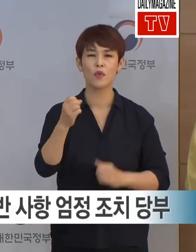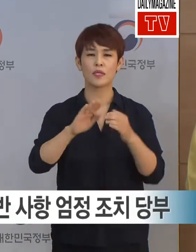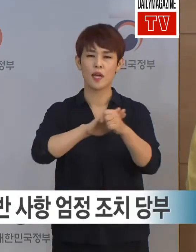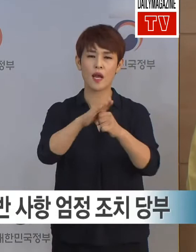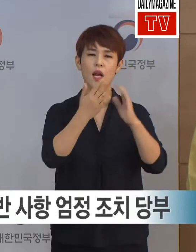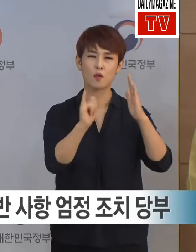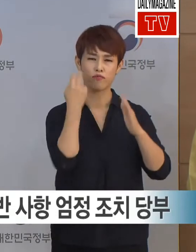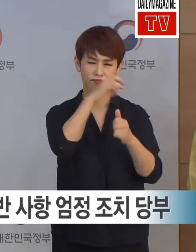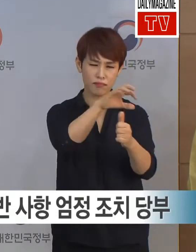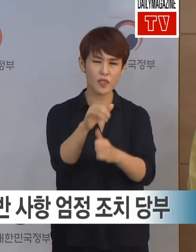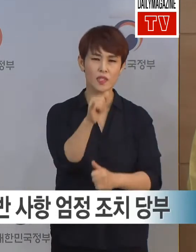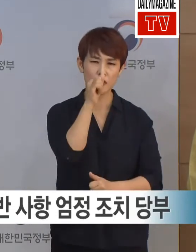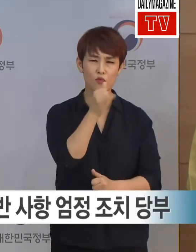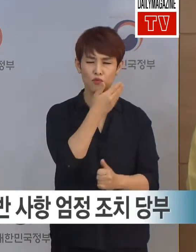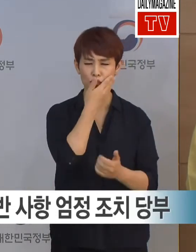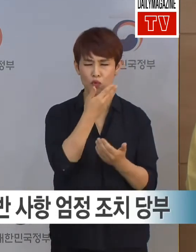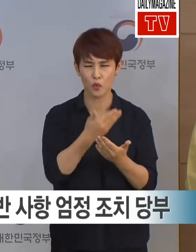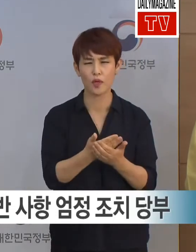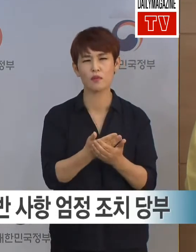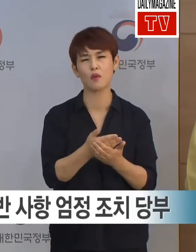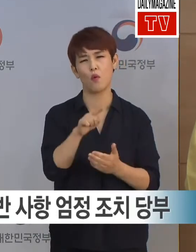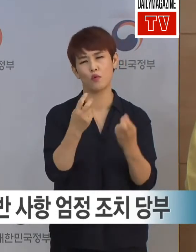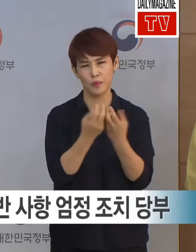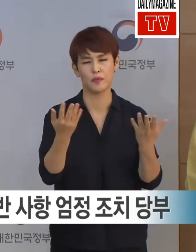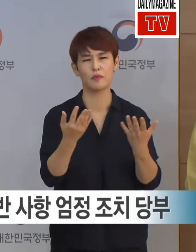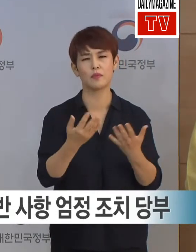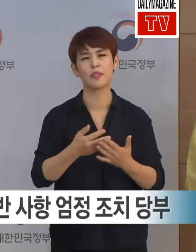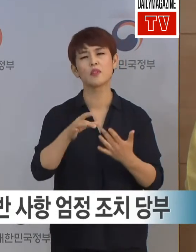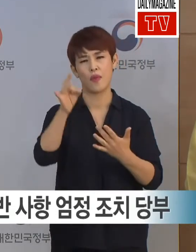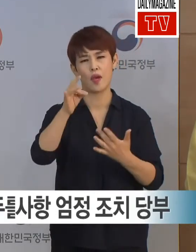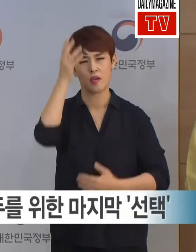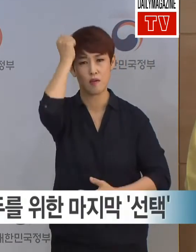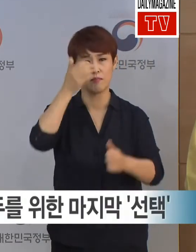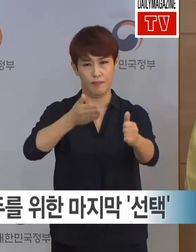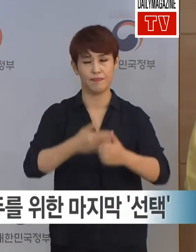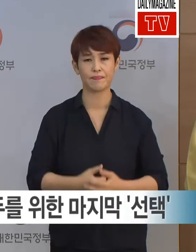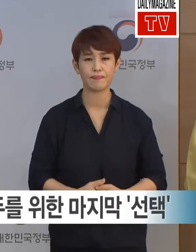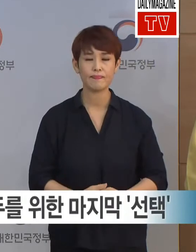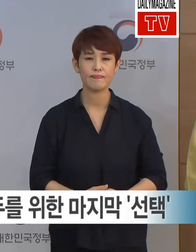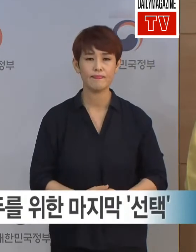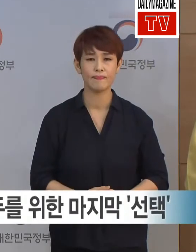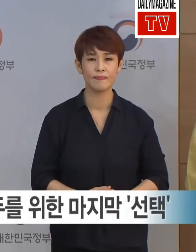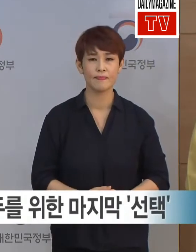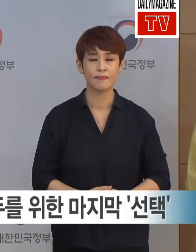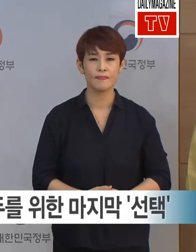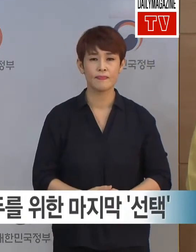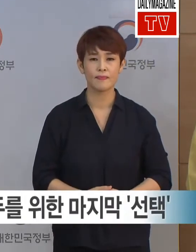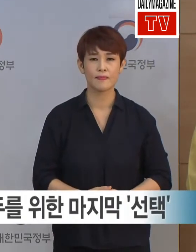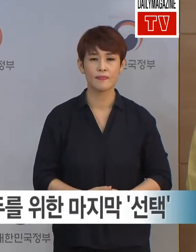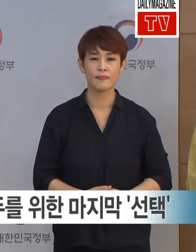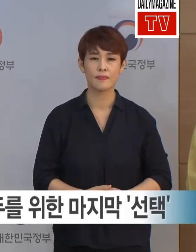가족을 지킬 수 있는 마지막 선택이라는 점을 꼭 기억해 주시기 바랍니다. 이번